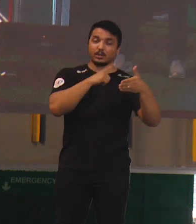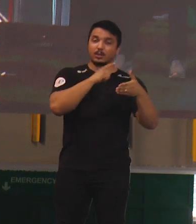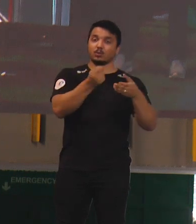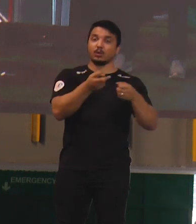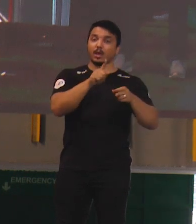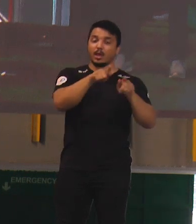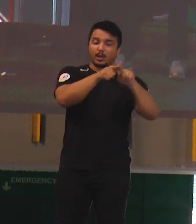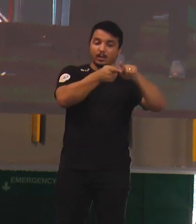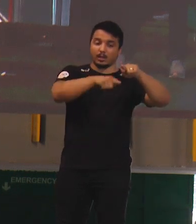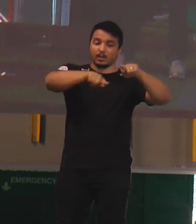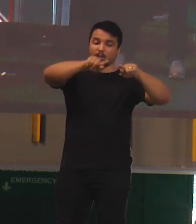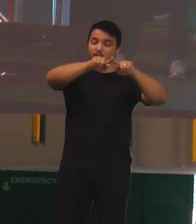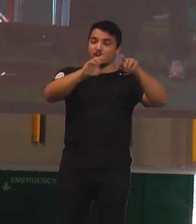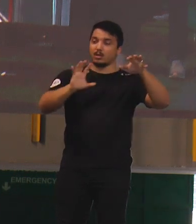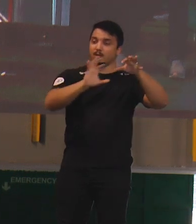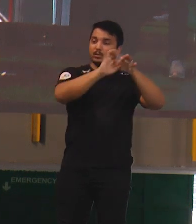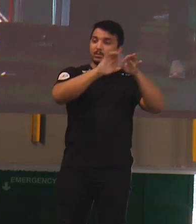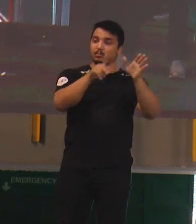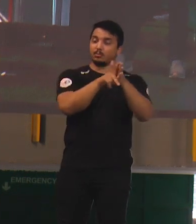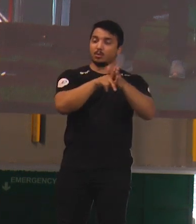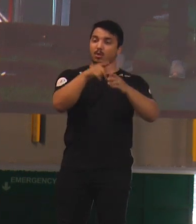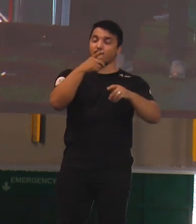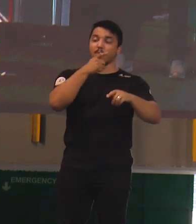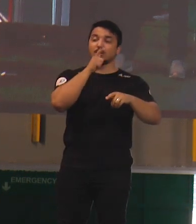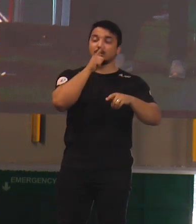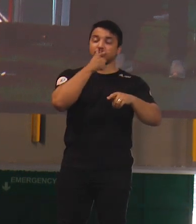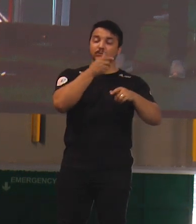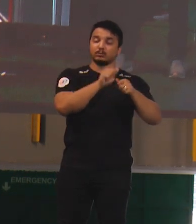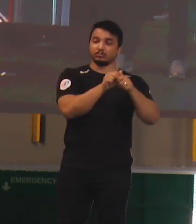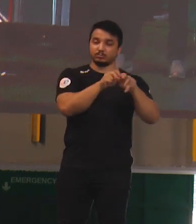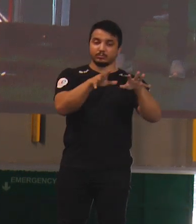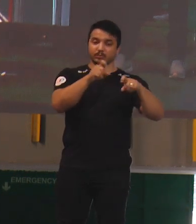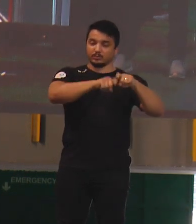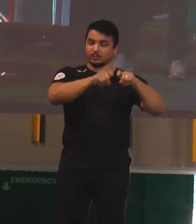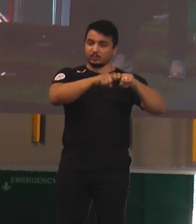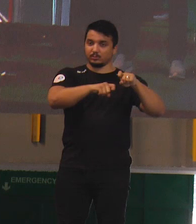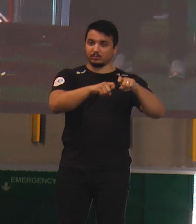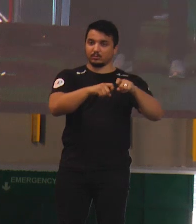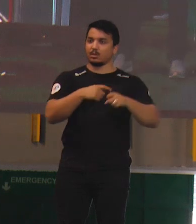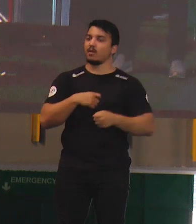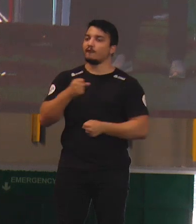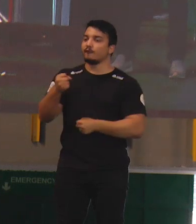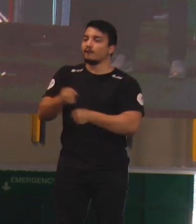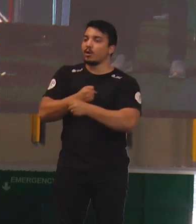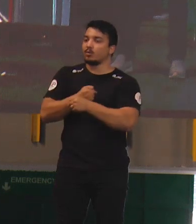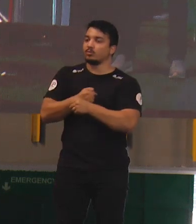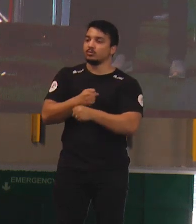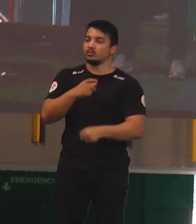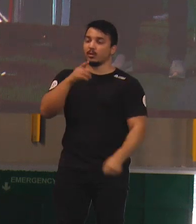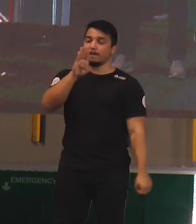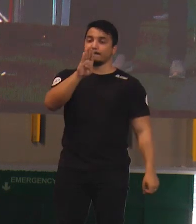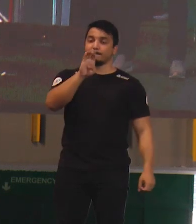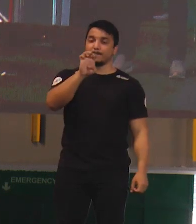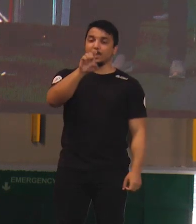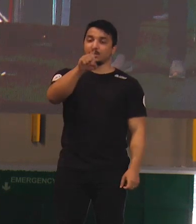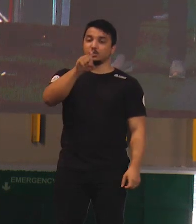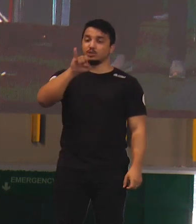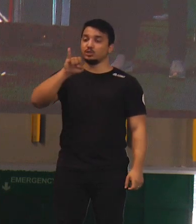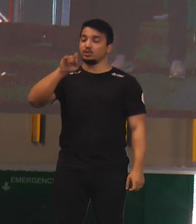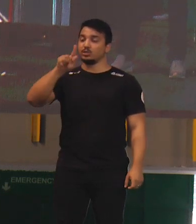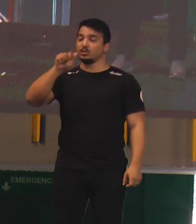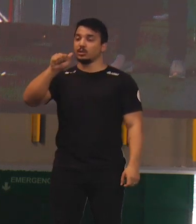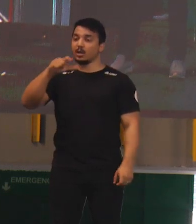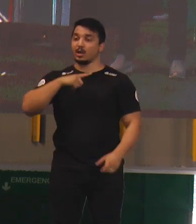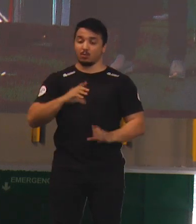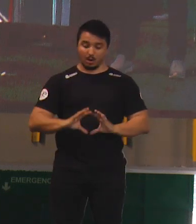são glândulas acessórias do sistema reprodutor masculino. Falso. A bexiga é um órgão